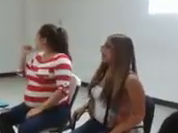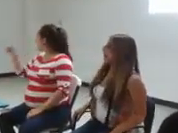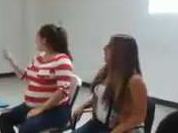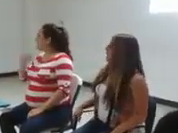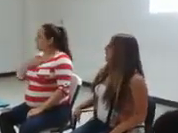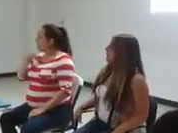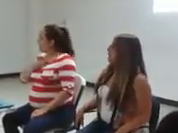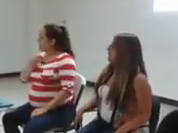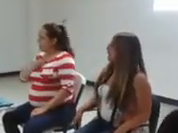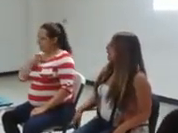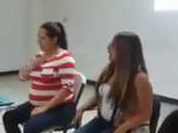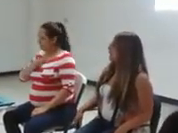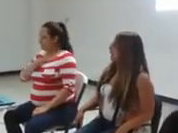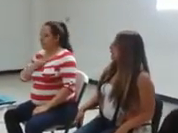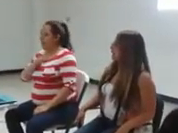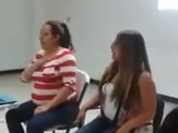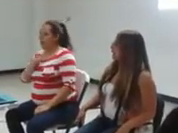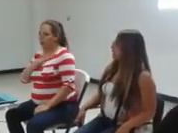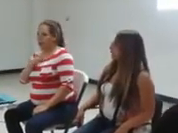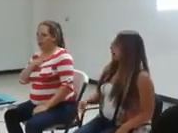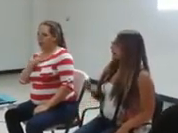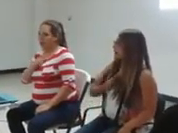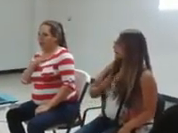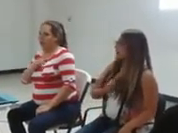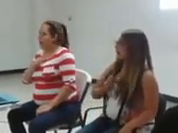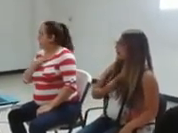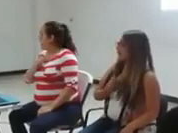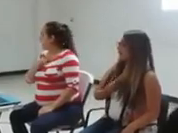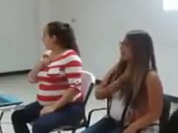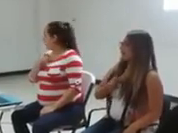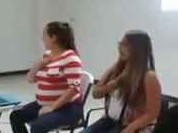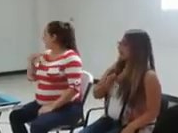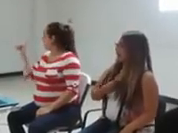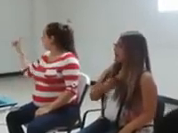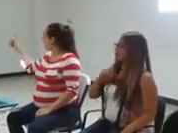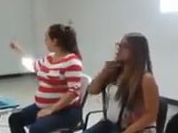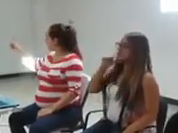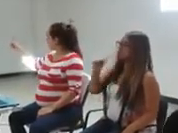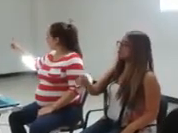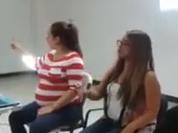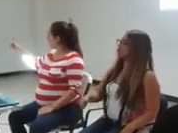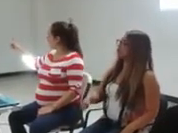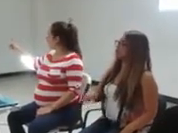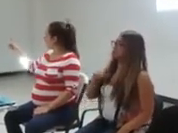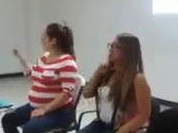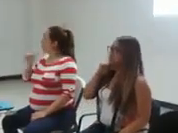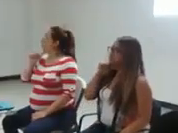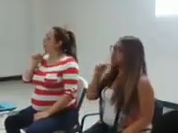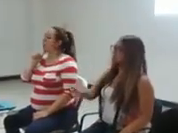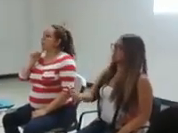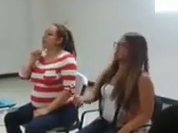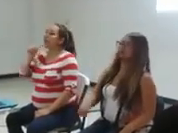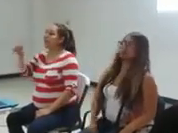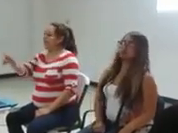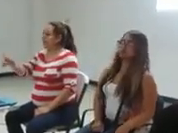que nada se aguanta. ¿Cómo? Que nada se aguanta. Aguardar. Nada es con pulgar. El pulgar,